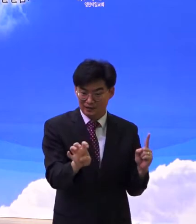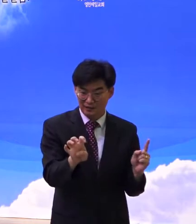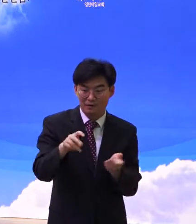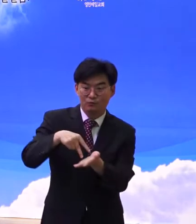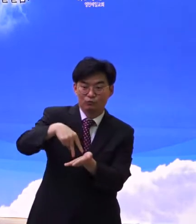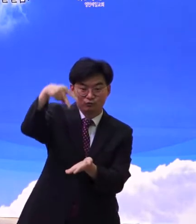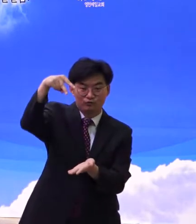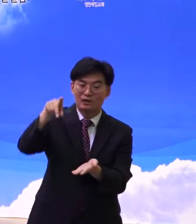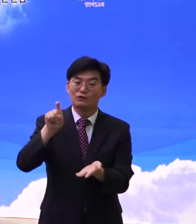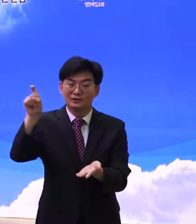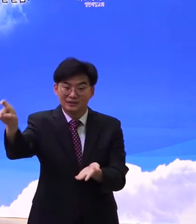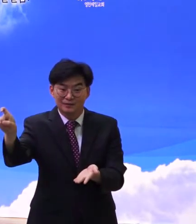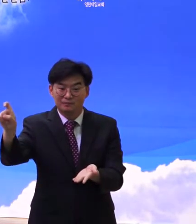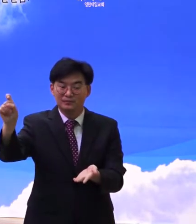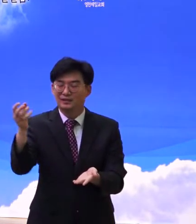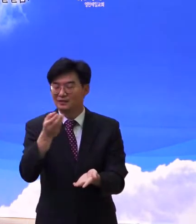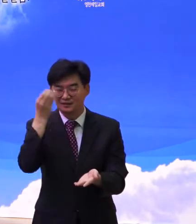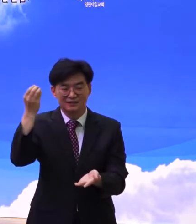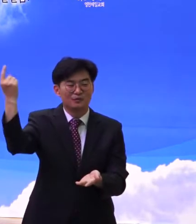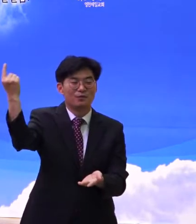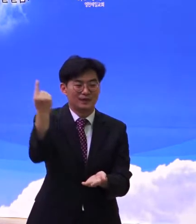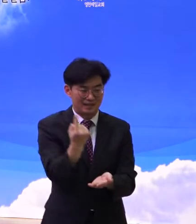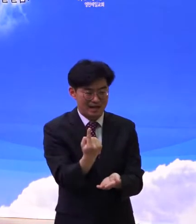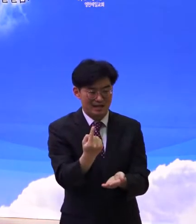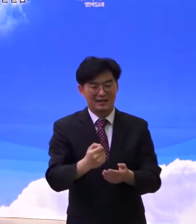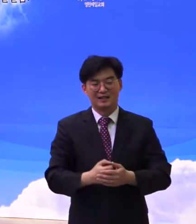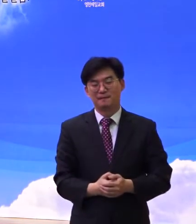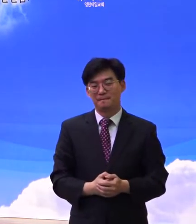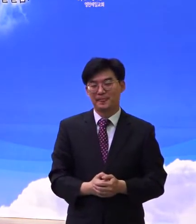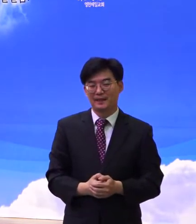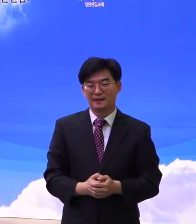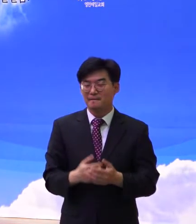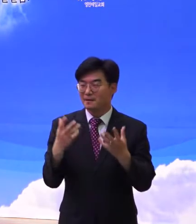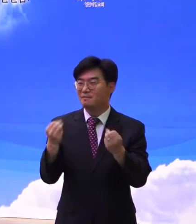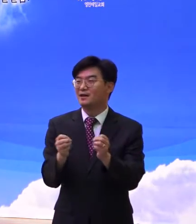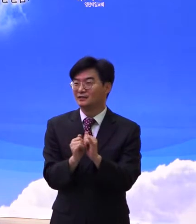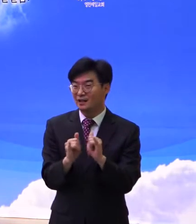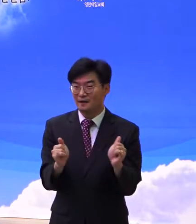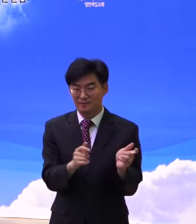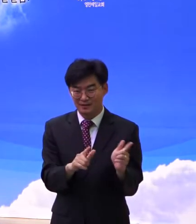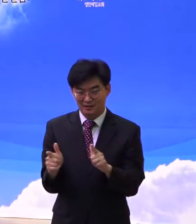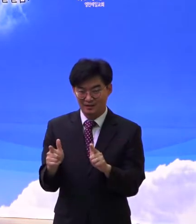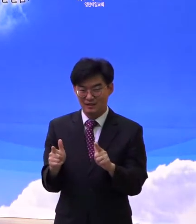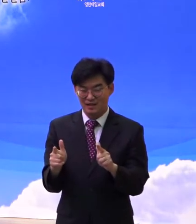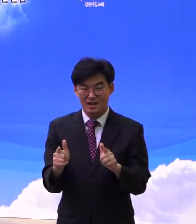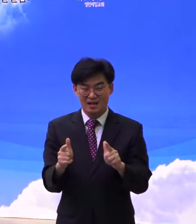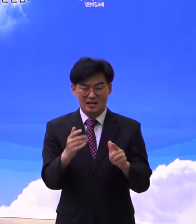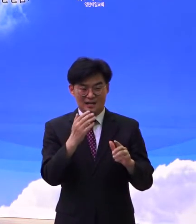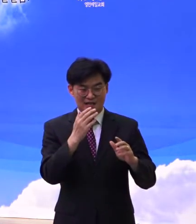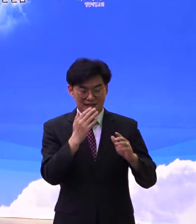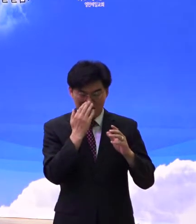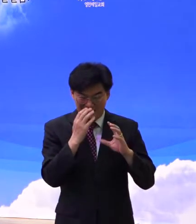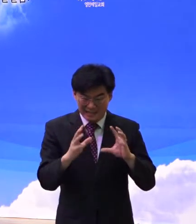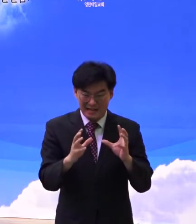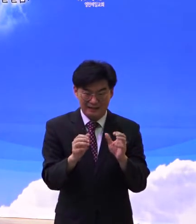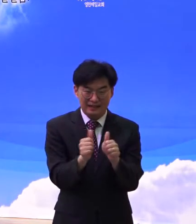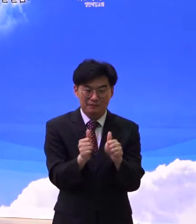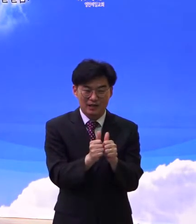때까지, 그때의 이스라엘, 지금 유대의 배경을 보면 많은 사람들이 천하 각국으로부터 예루살렘에